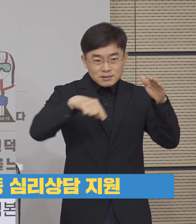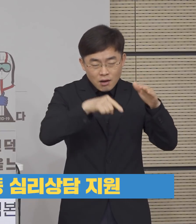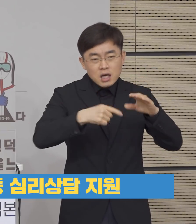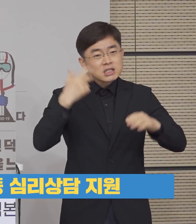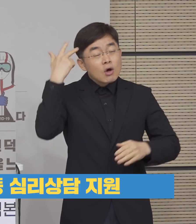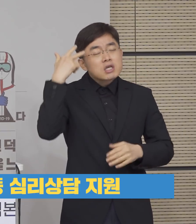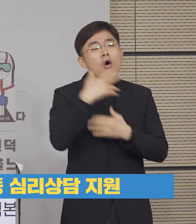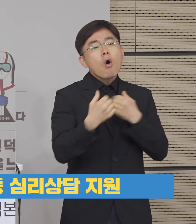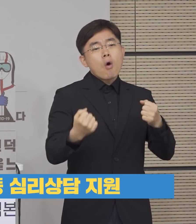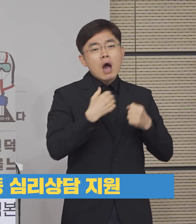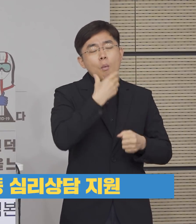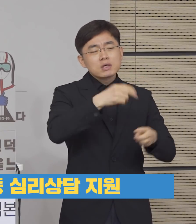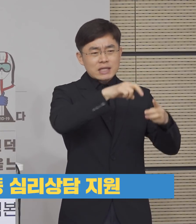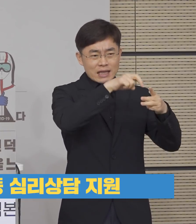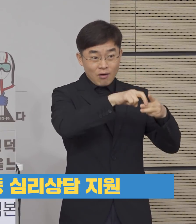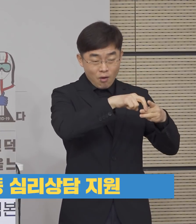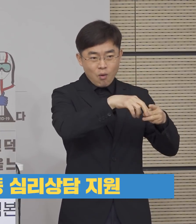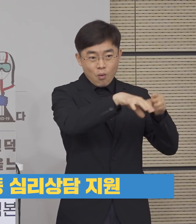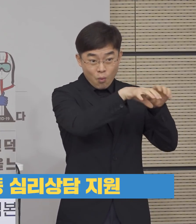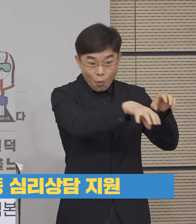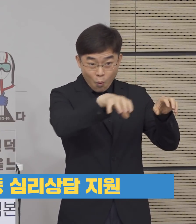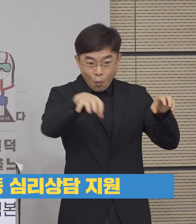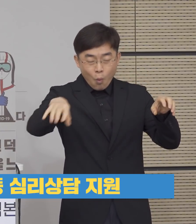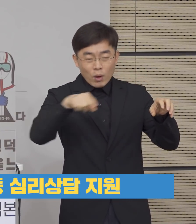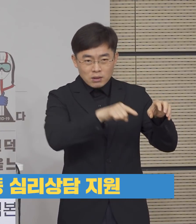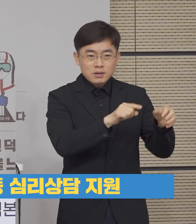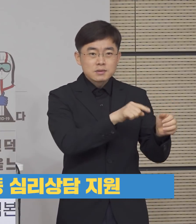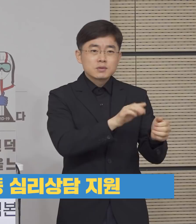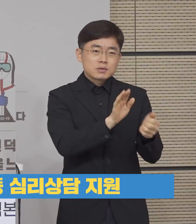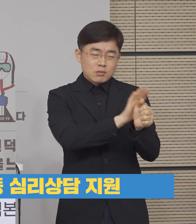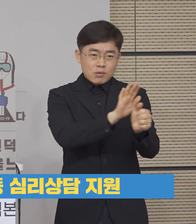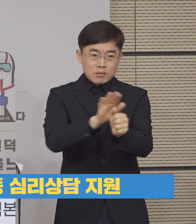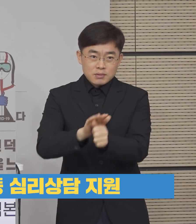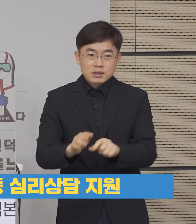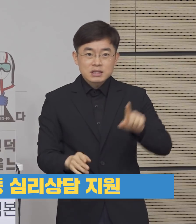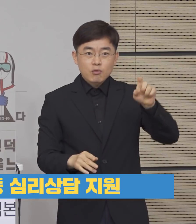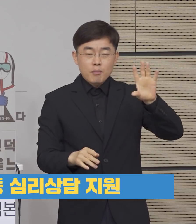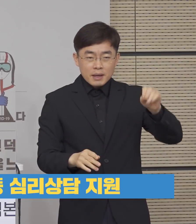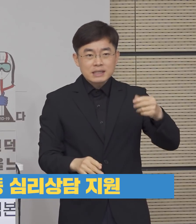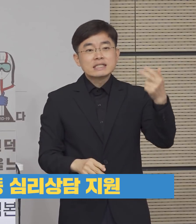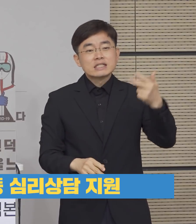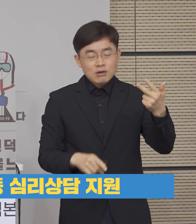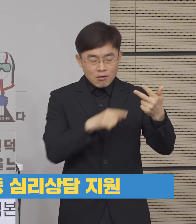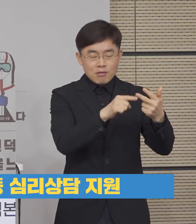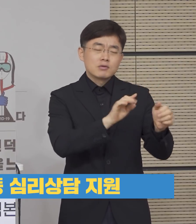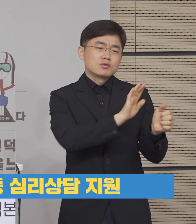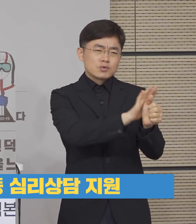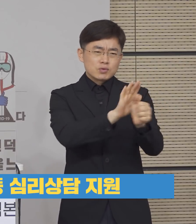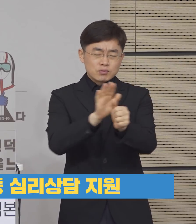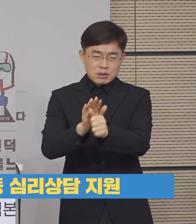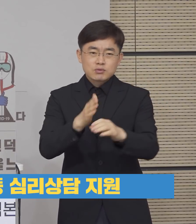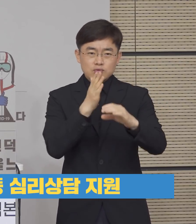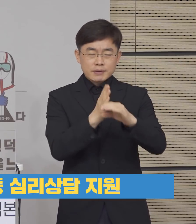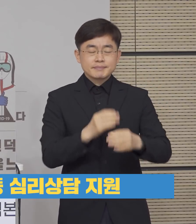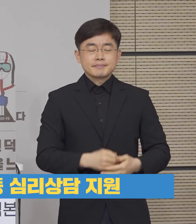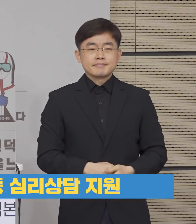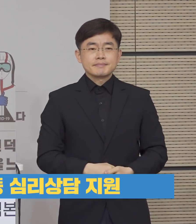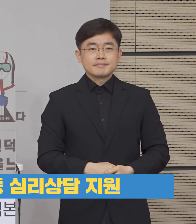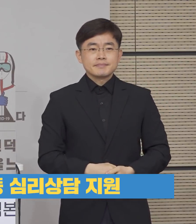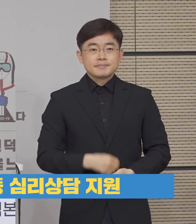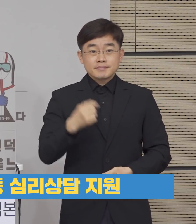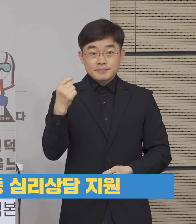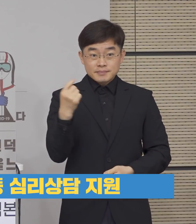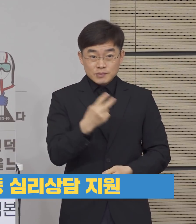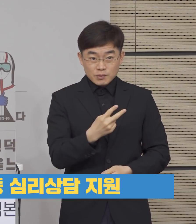지자체의 정신건강복지센터를 통해서 이루어지고 있고, 현재 누적해서 한 15만 1,827건의